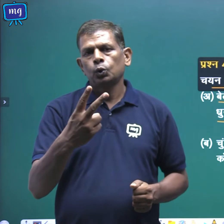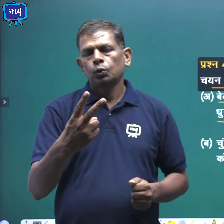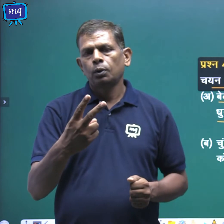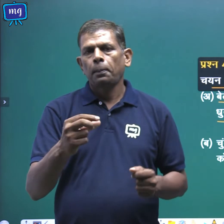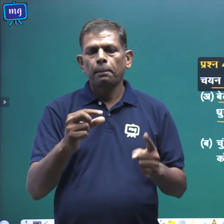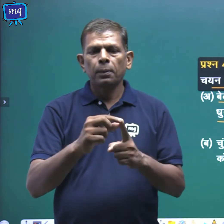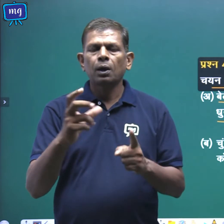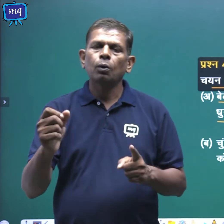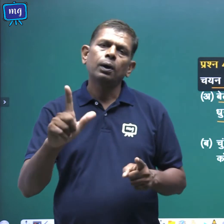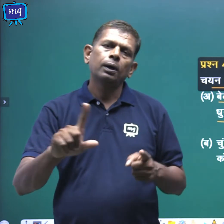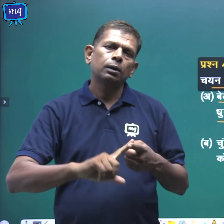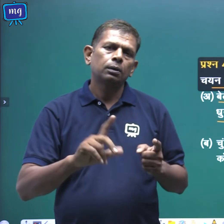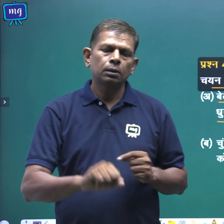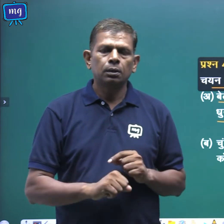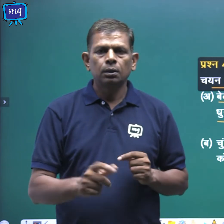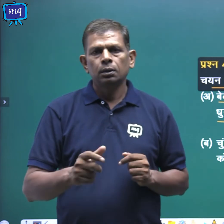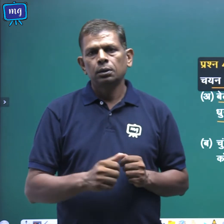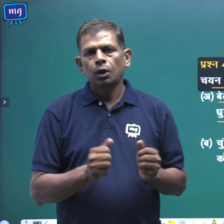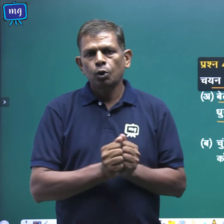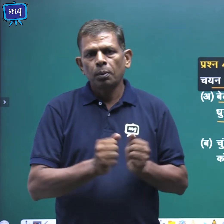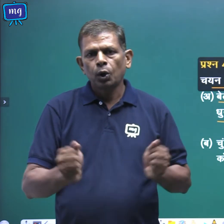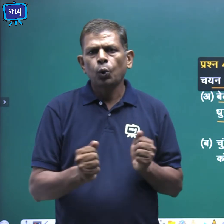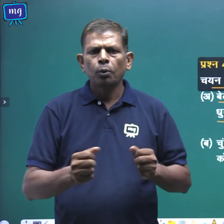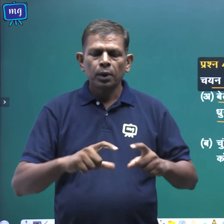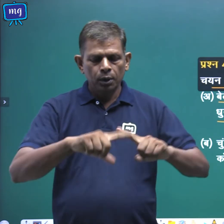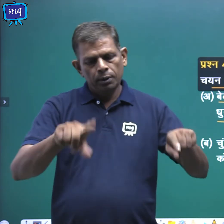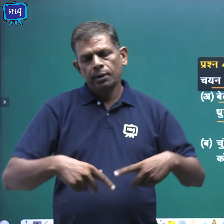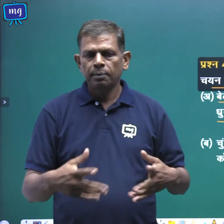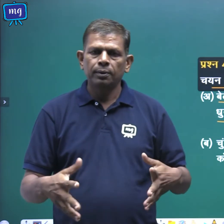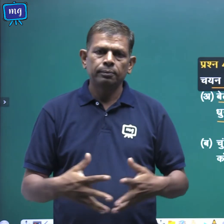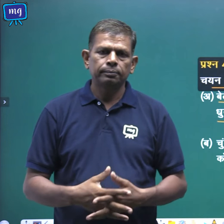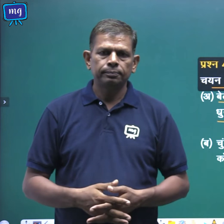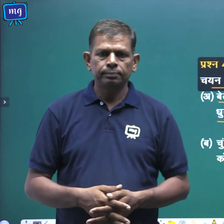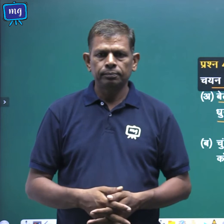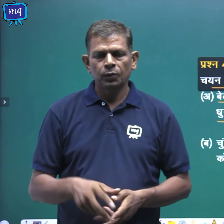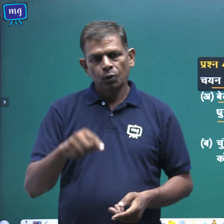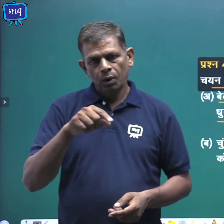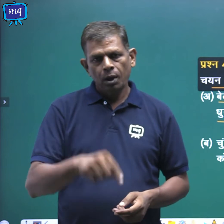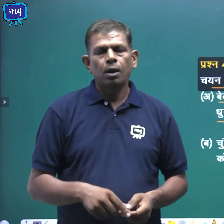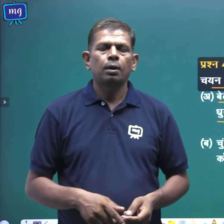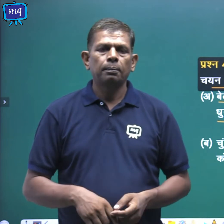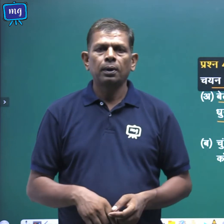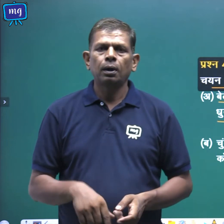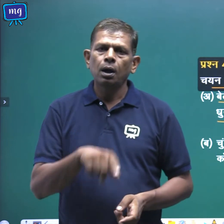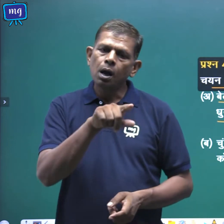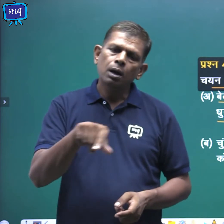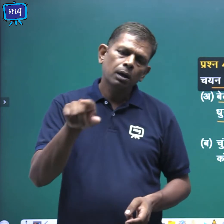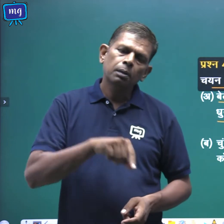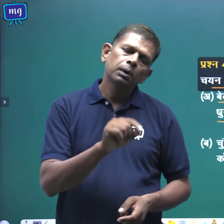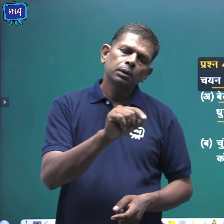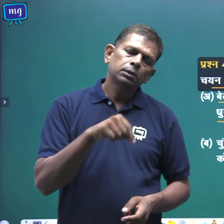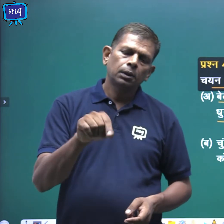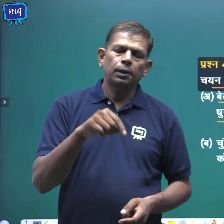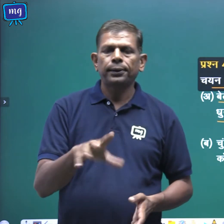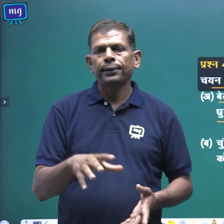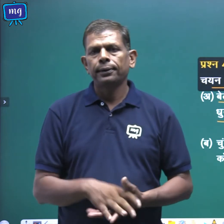होते हैं, चाहे चुंबक की कोई भी आकृति हो। तो हम यहाँ असत्य पर निशान